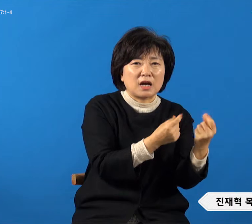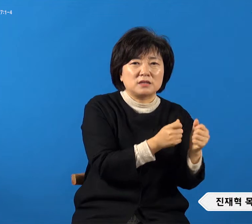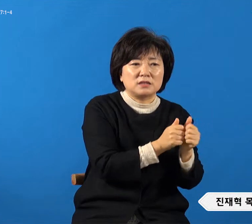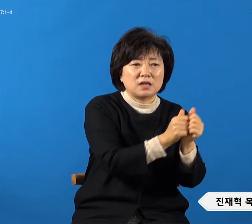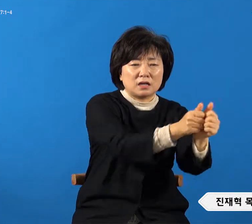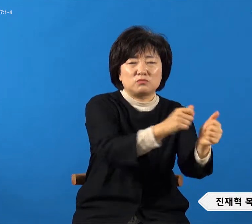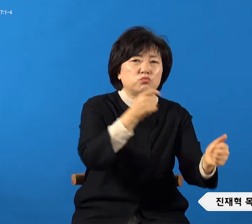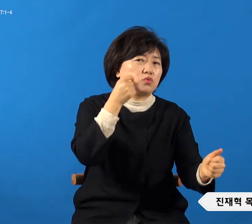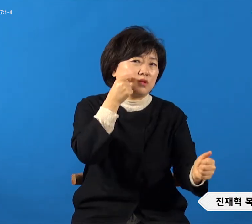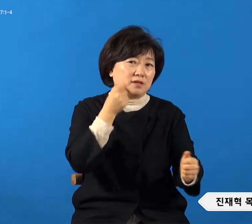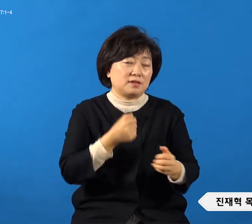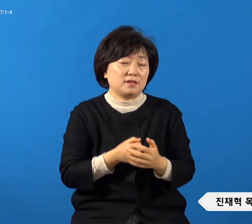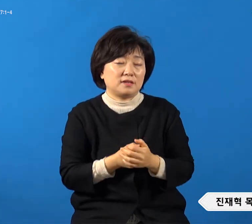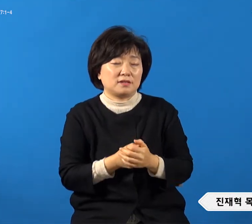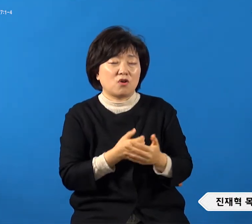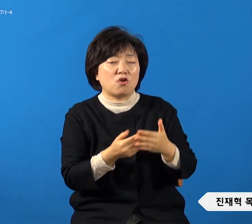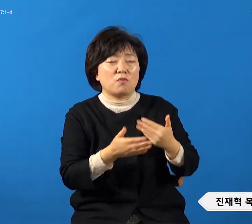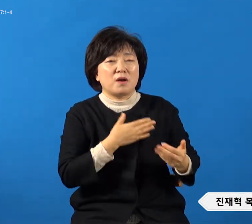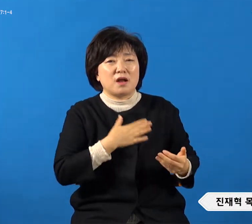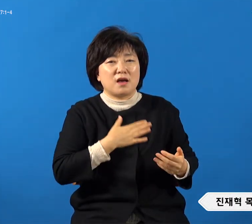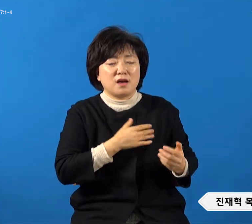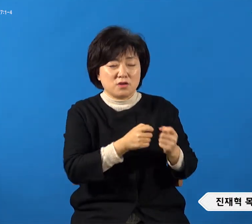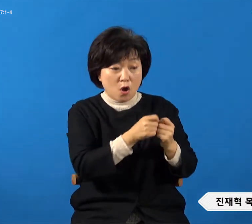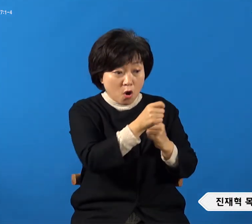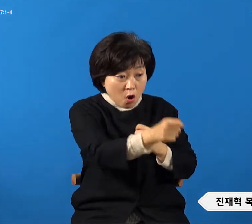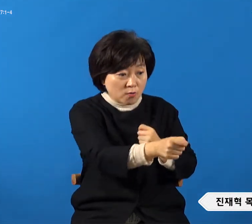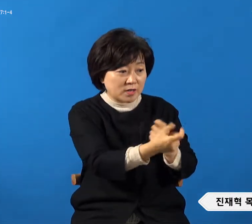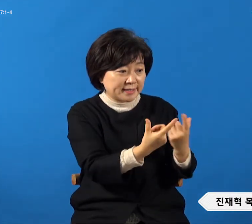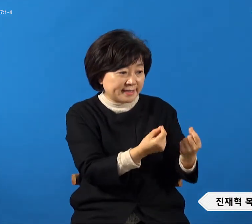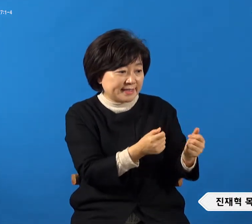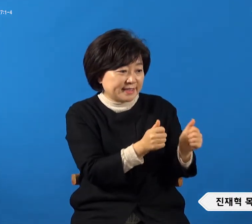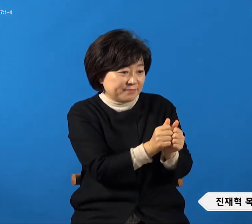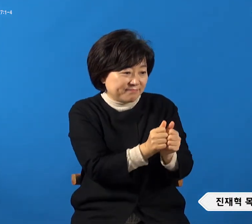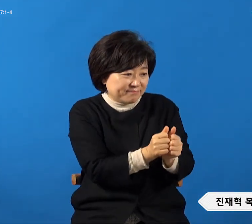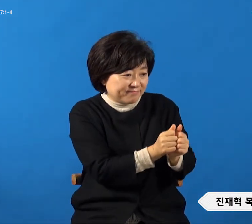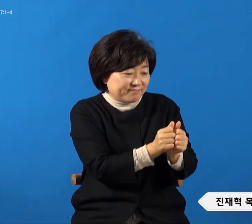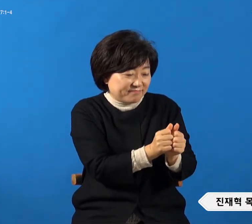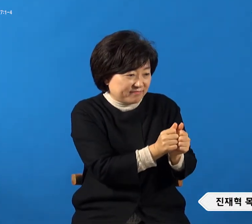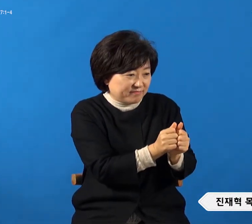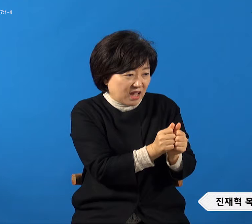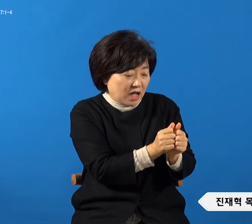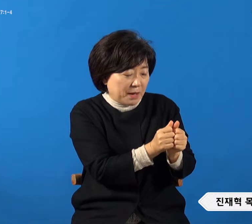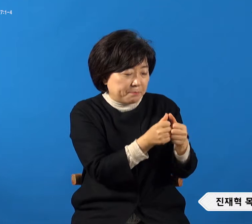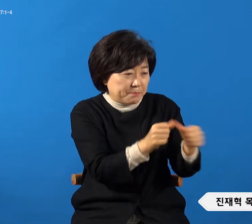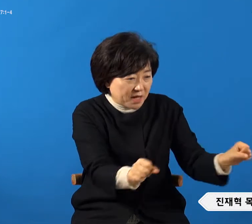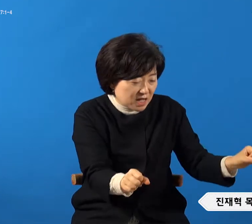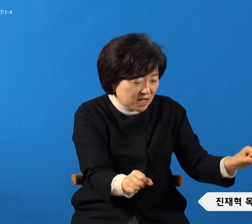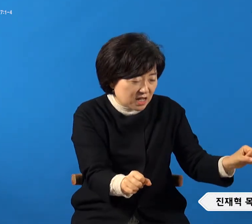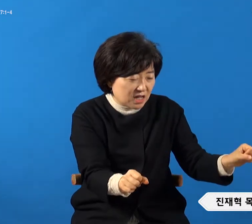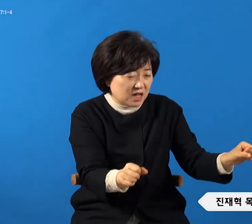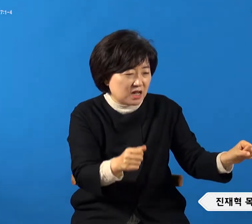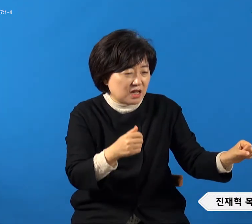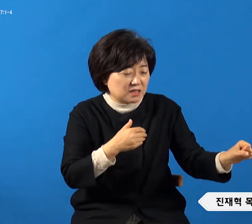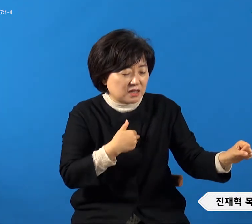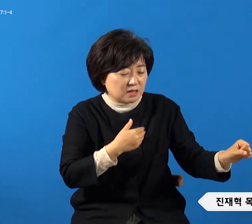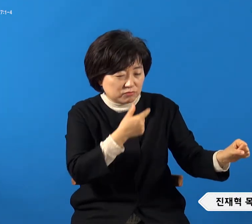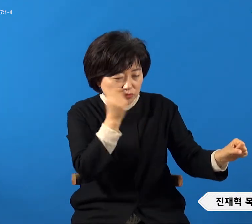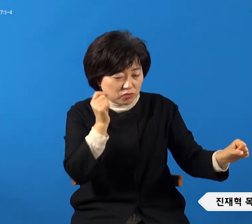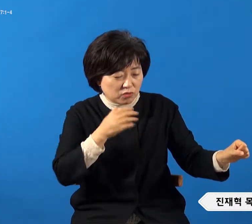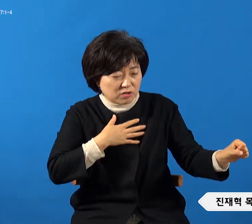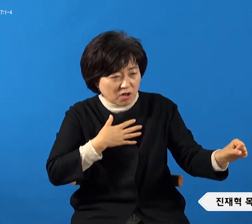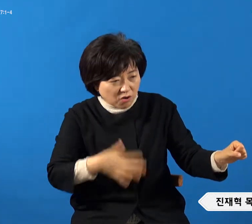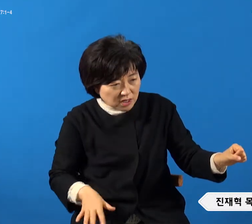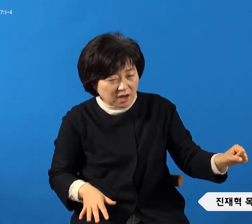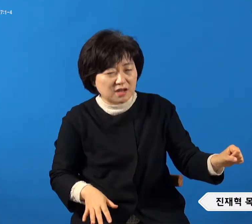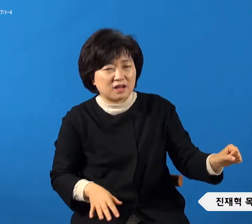경험해 보기 때문입니다. 그렇게 영원할 것 같은 관계도 그렇지 못하는 우리의 연약함과 부족함을 우리는